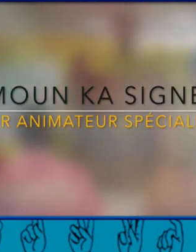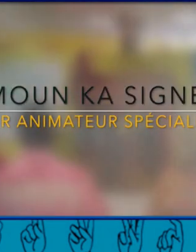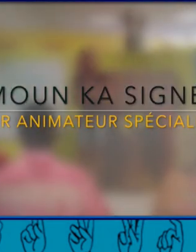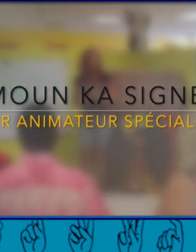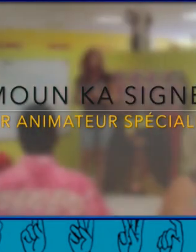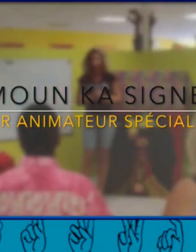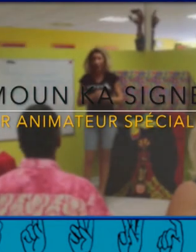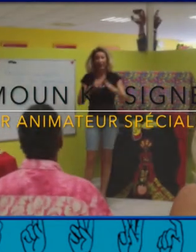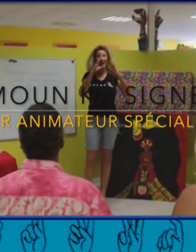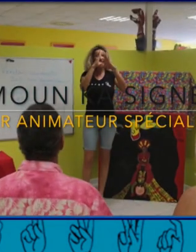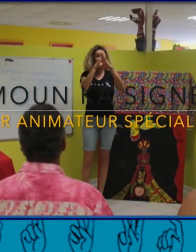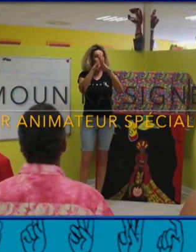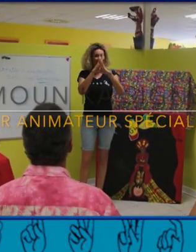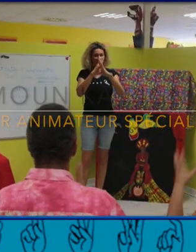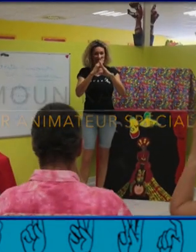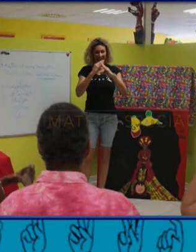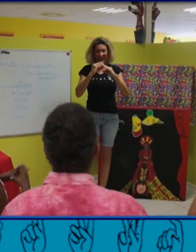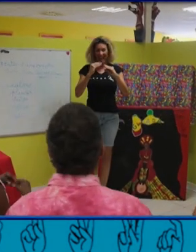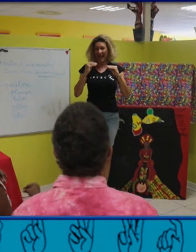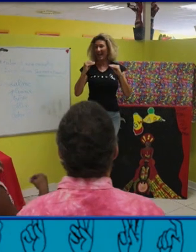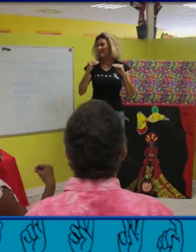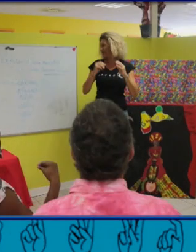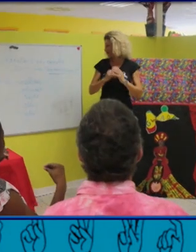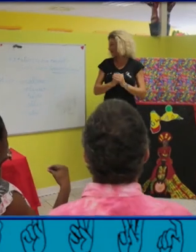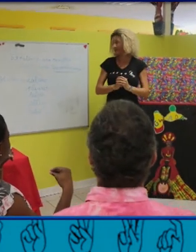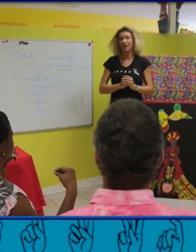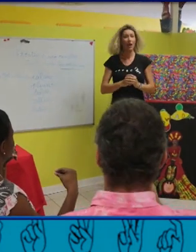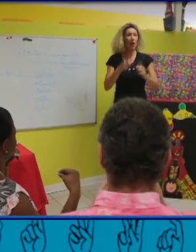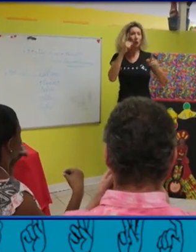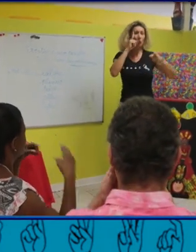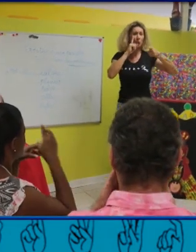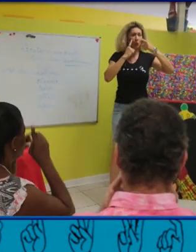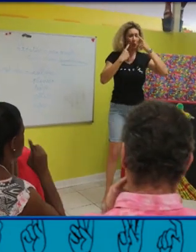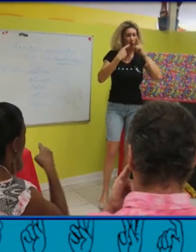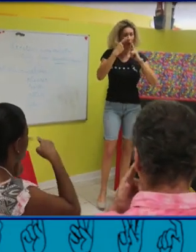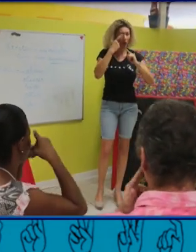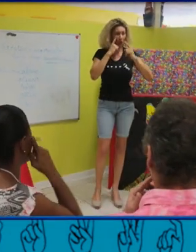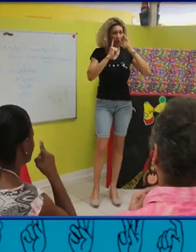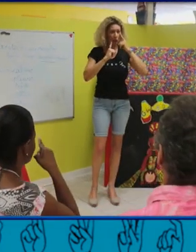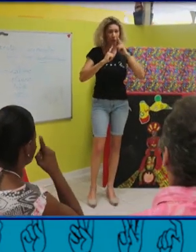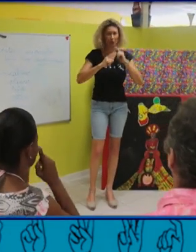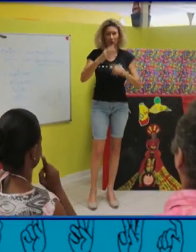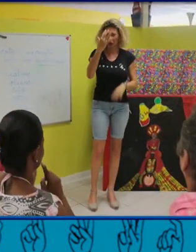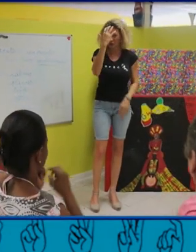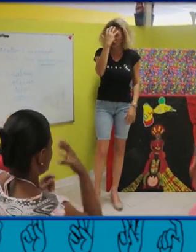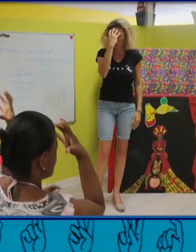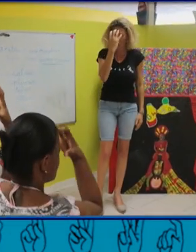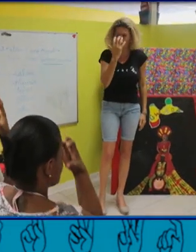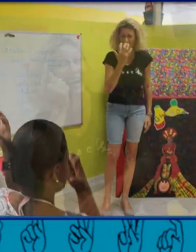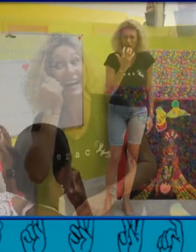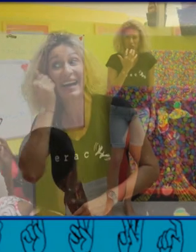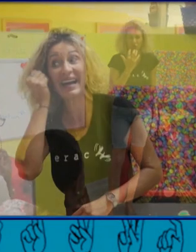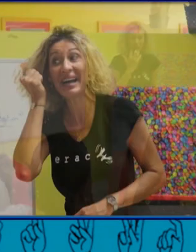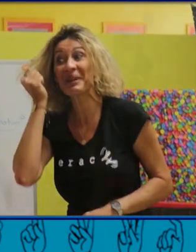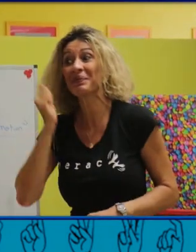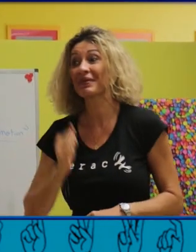tous différents, et en fait, nos différences sont nos forces. Et lorsque l'on arrive à avoir ce message-là dans